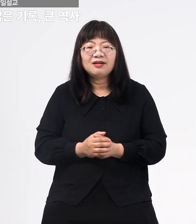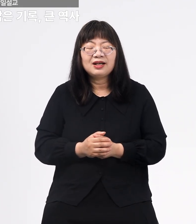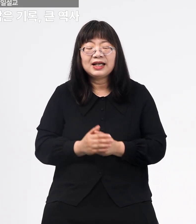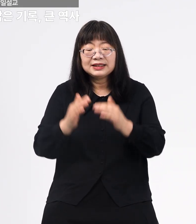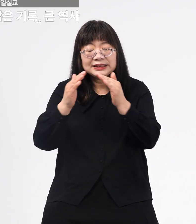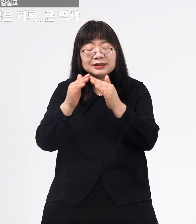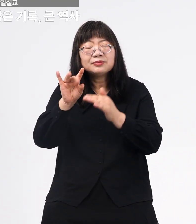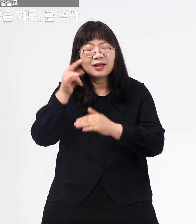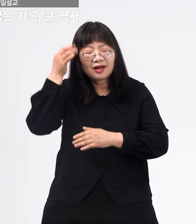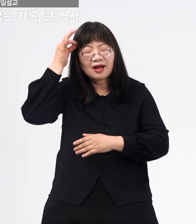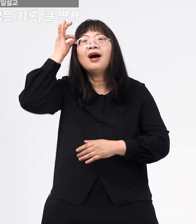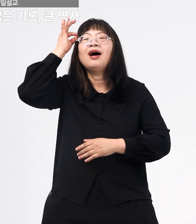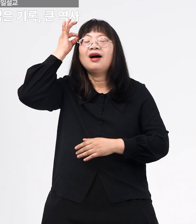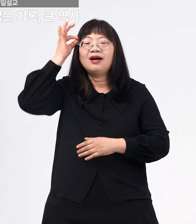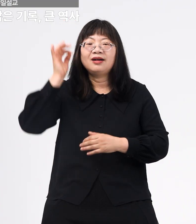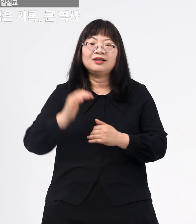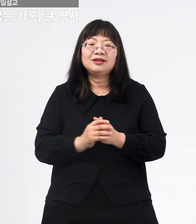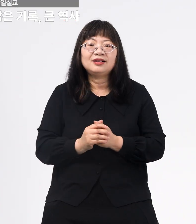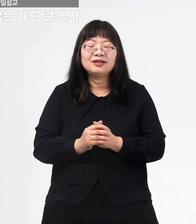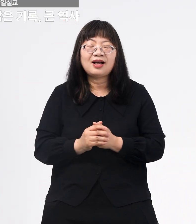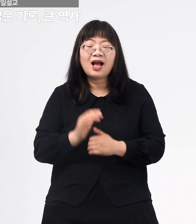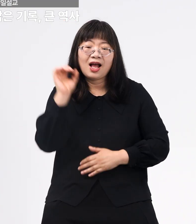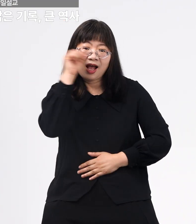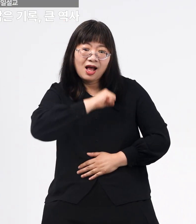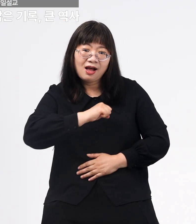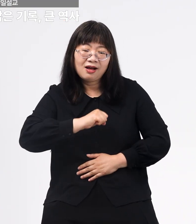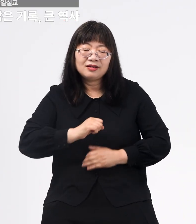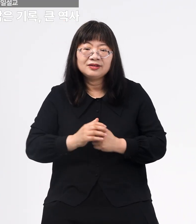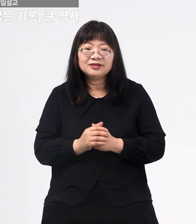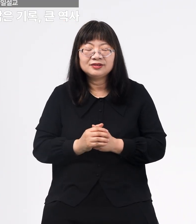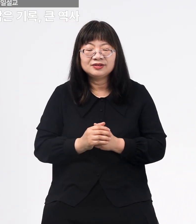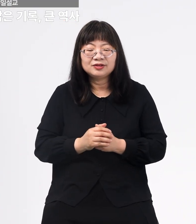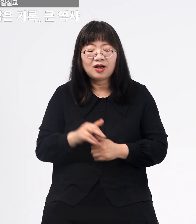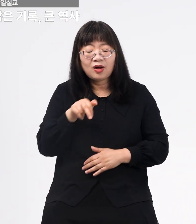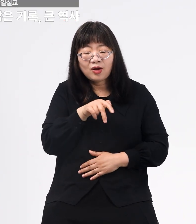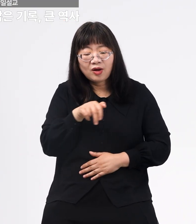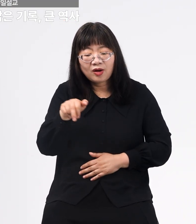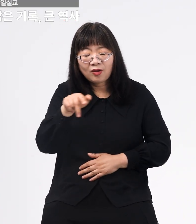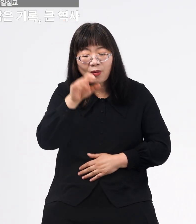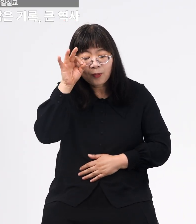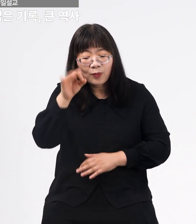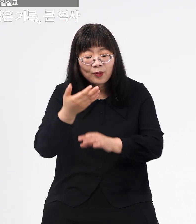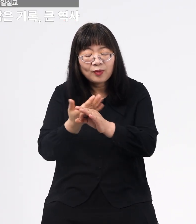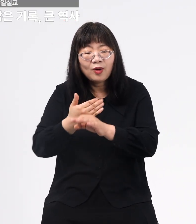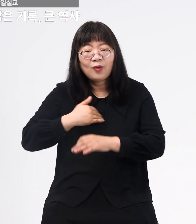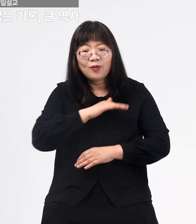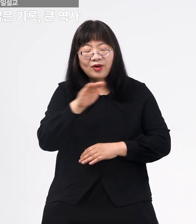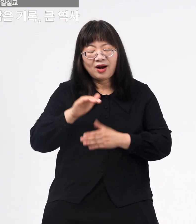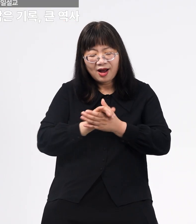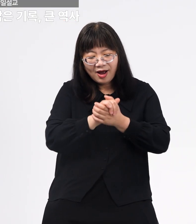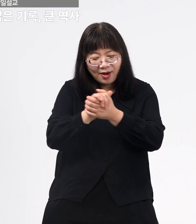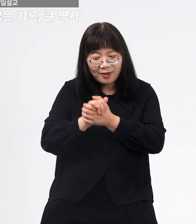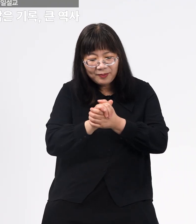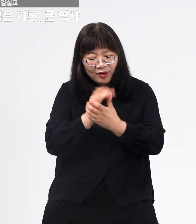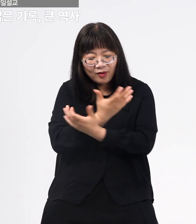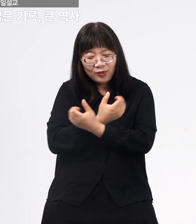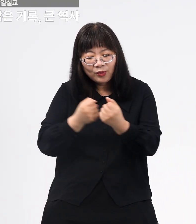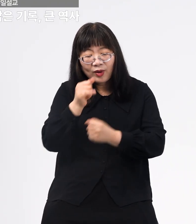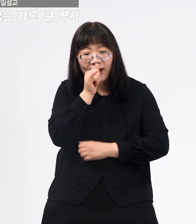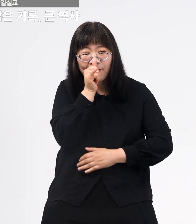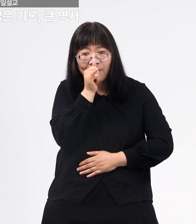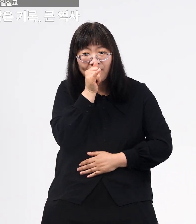집이 생각이 났어요. 한 집이. 여기 얼마 안 가면 우리랑 화평조약을